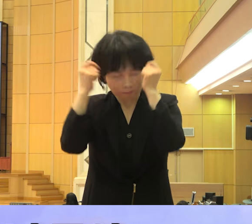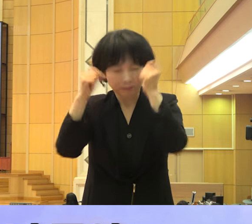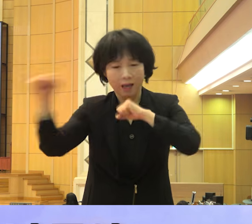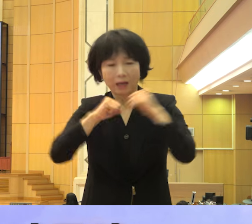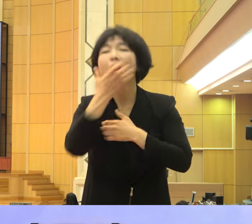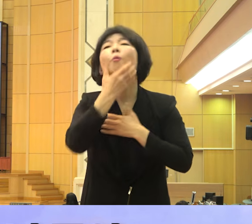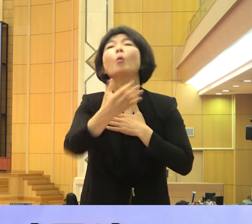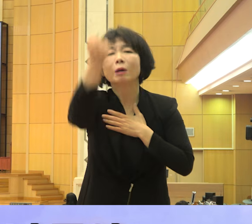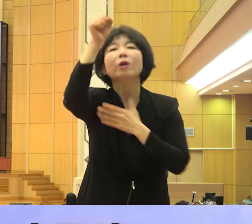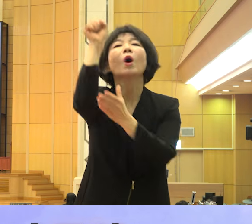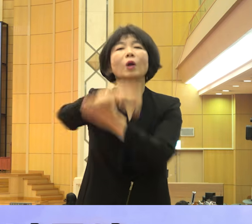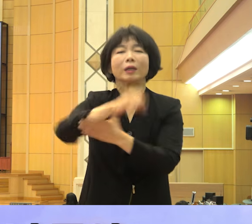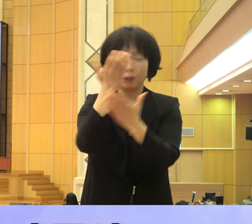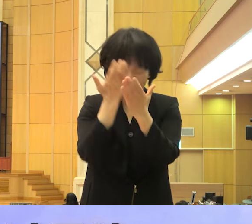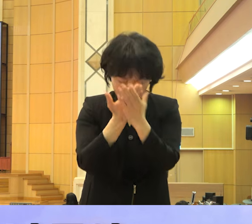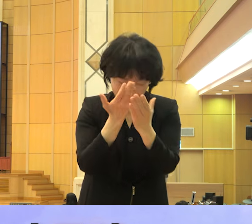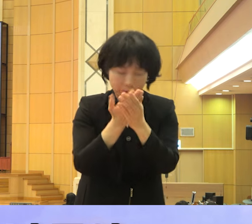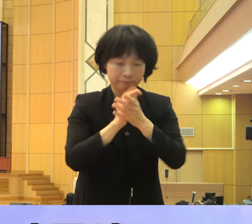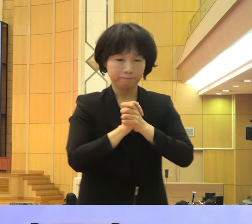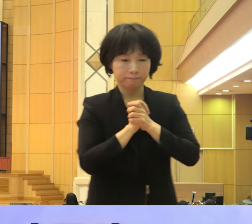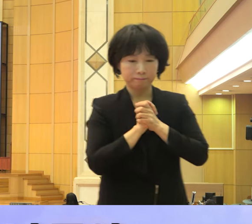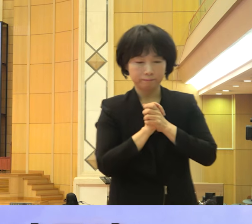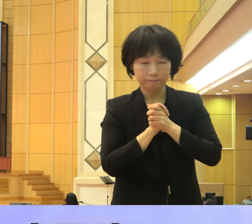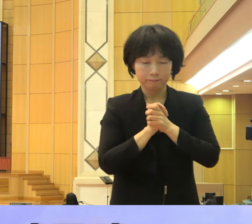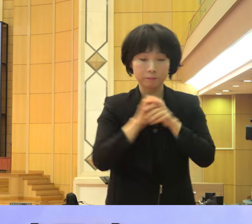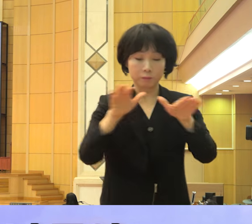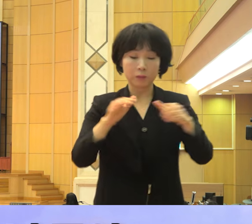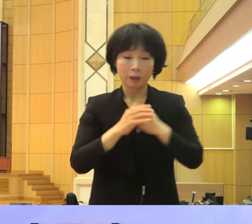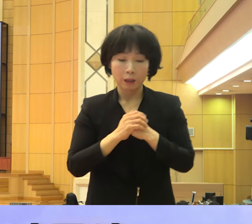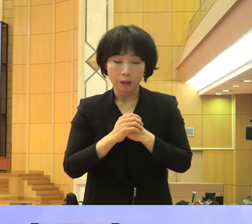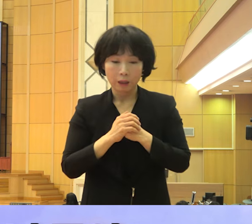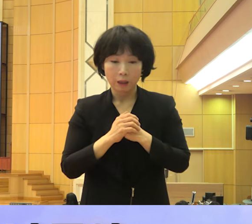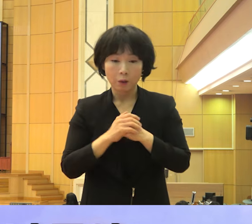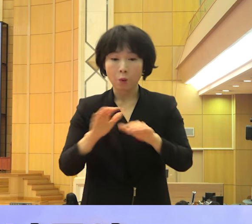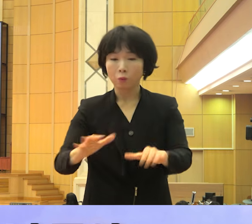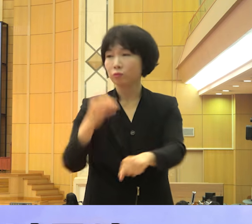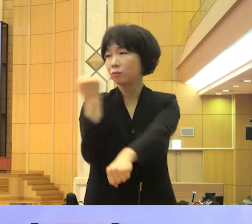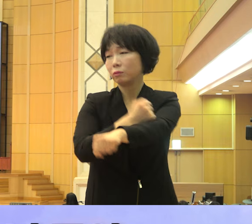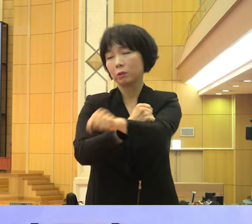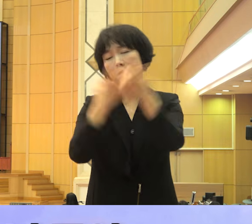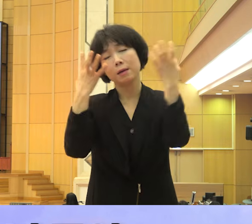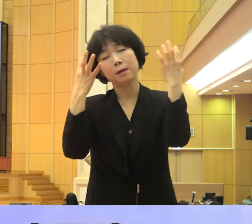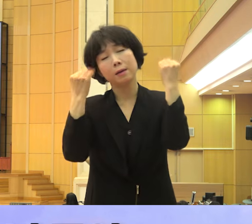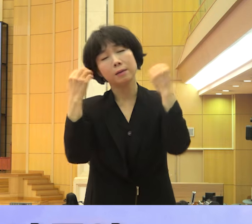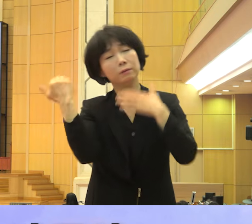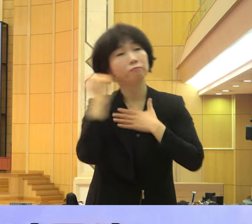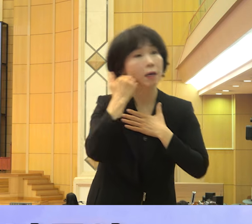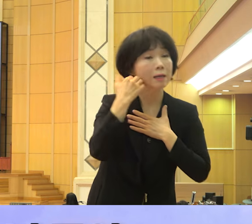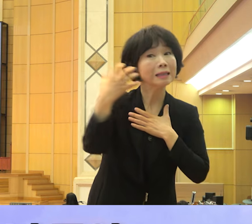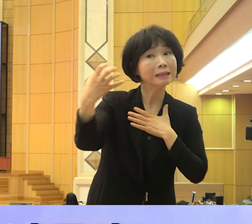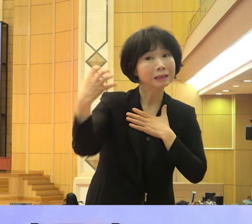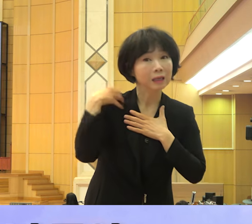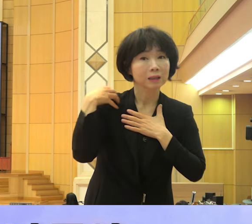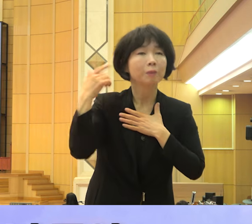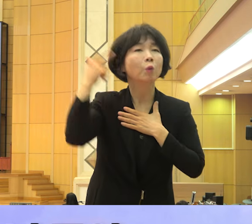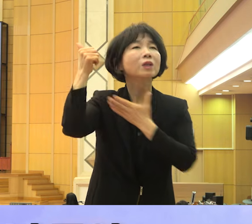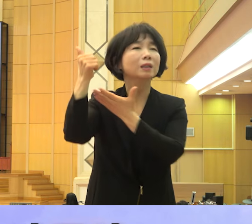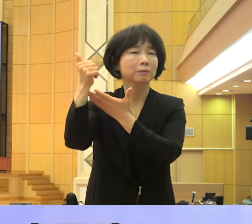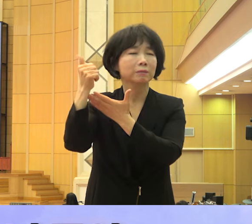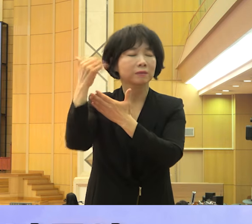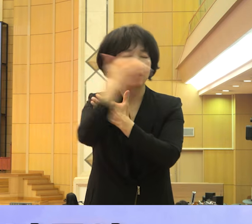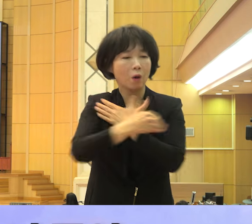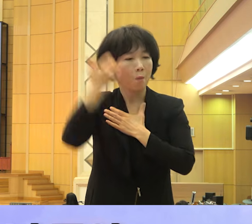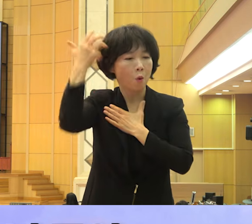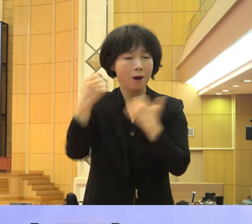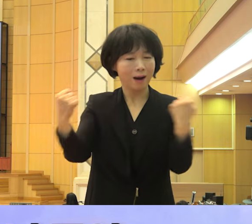하여 주시옵소서. 고마우신 하나님 아버지, 무엇보다도 수고를 아끼지 아니하시는 우리 당회장 목사님 늘 신원을 강건케